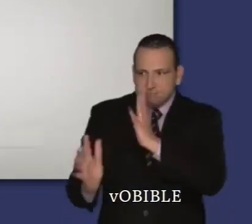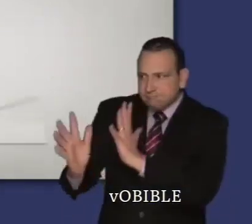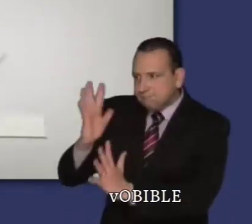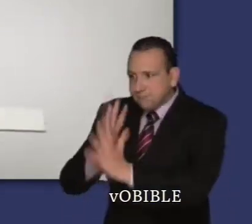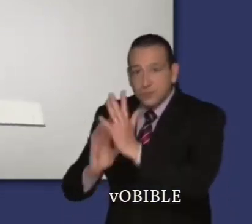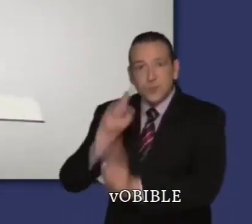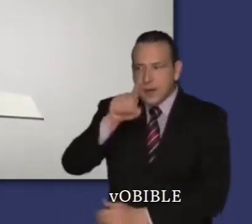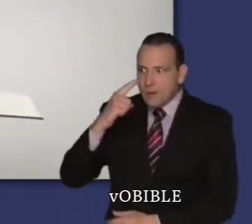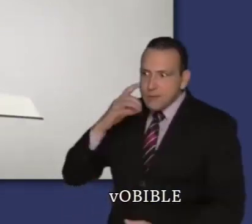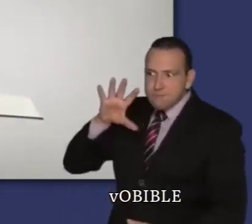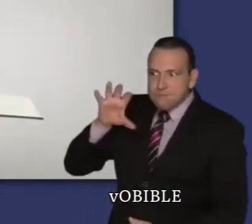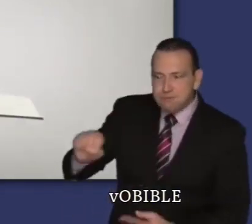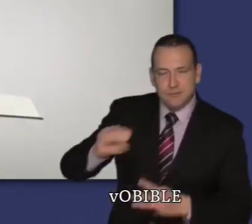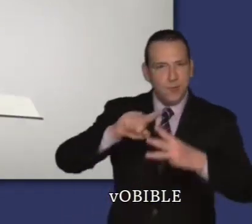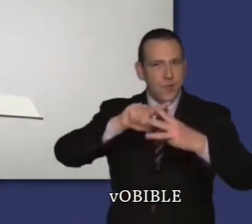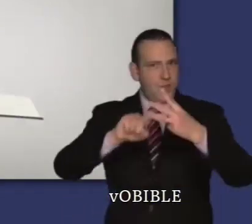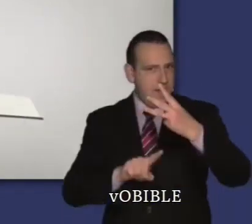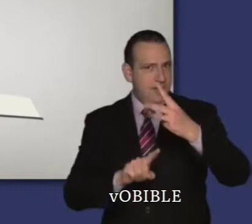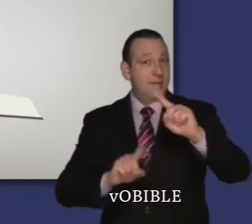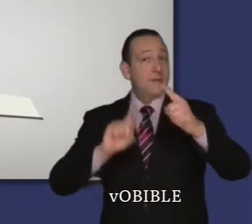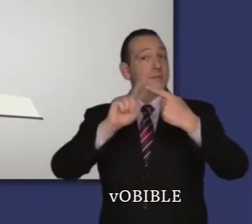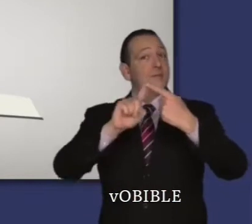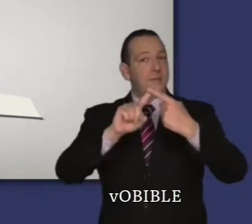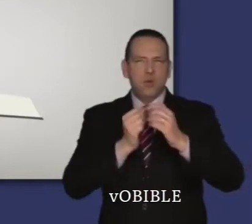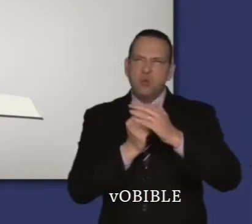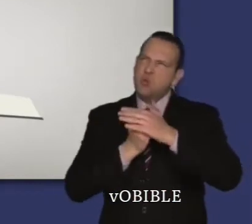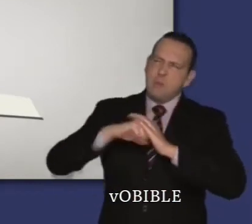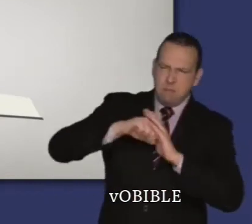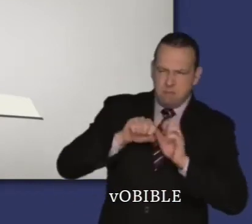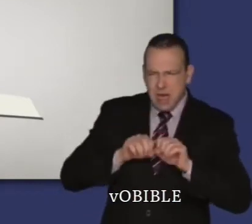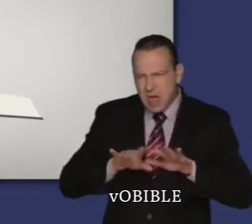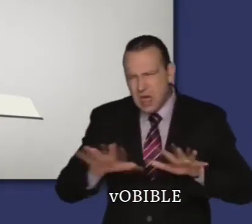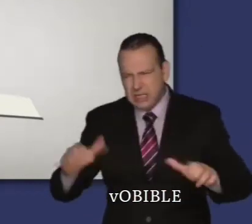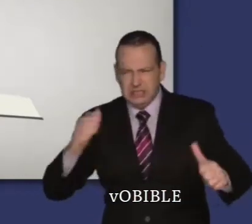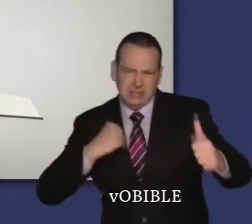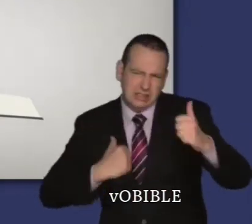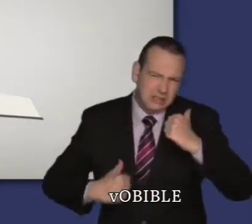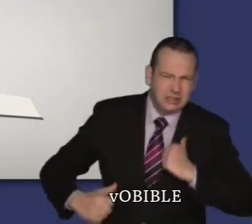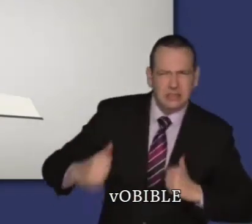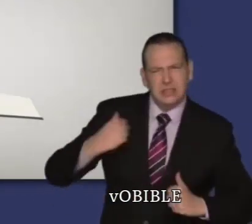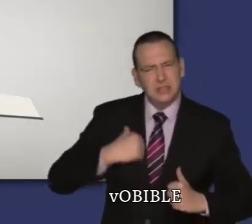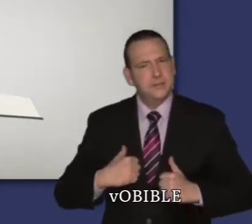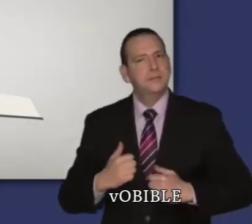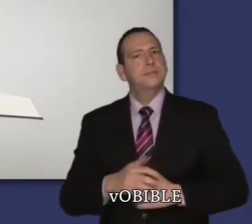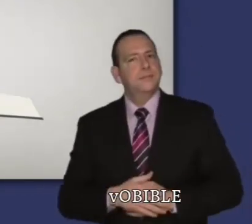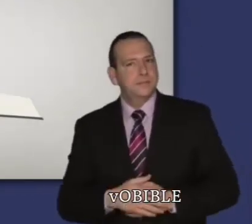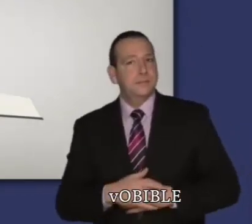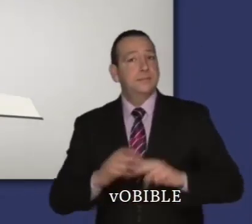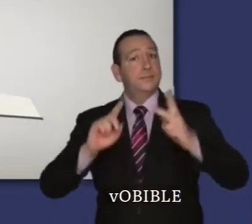Au cours de votre lecture du livre de la Genèse, découvrez quelle est la cause première des souffrances de